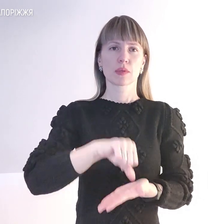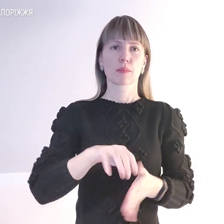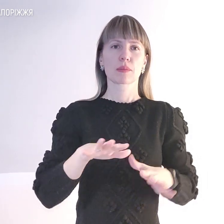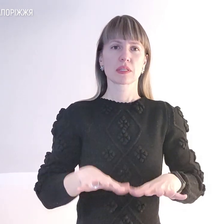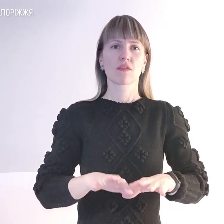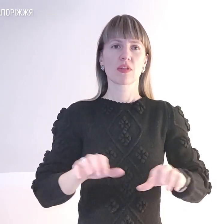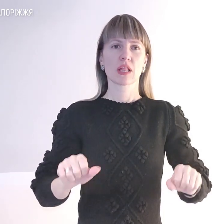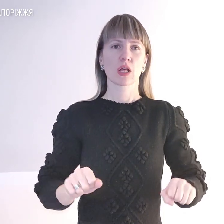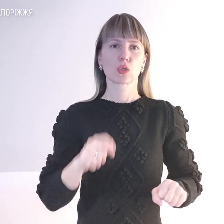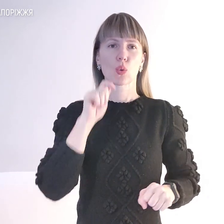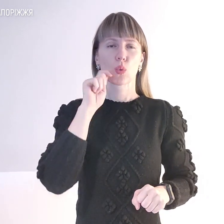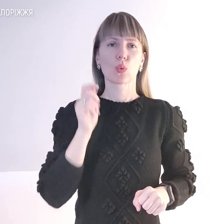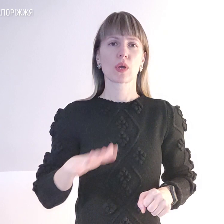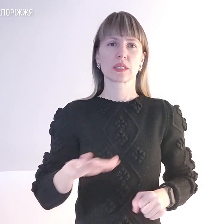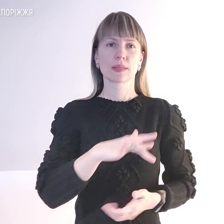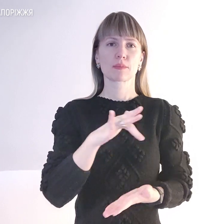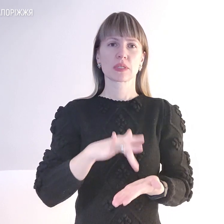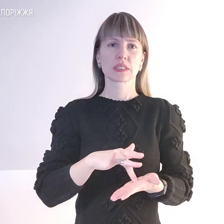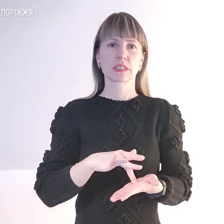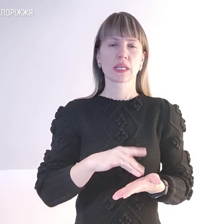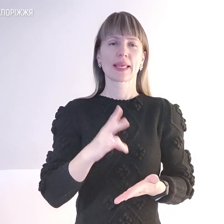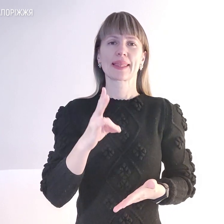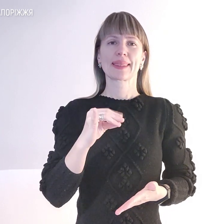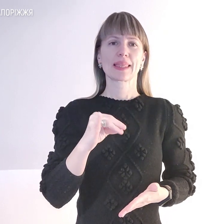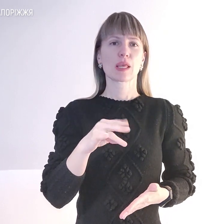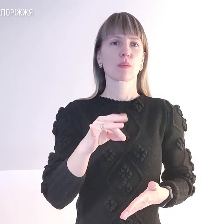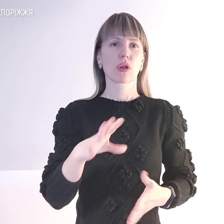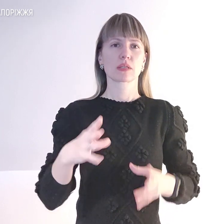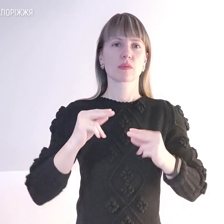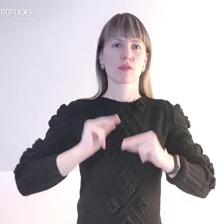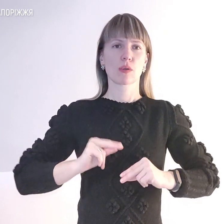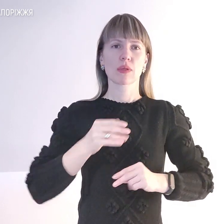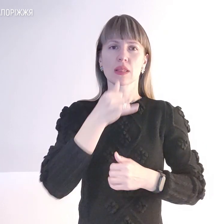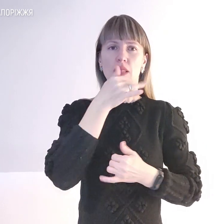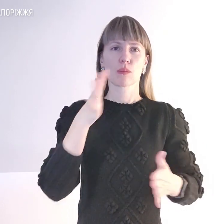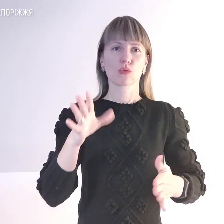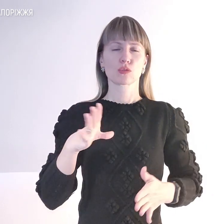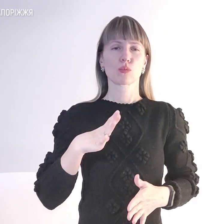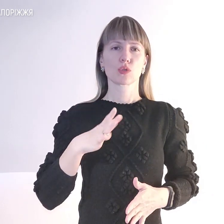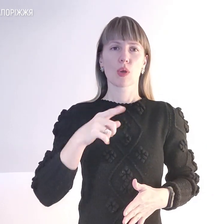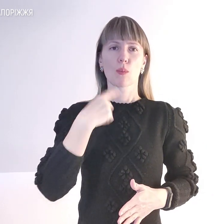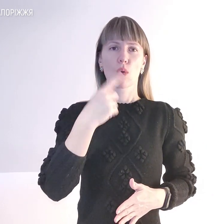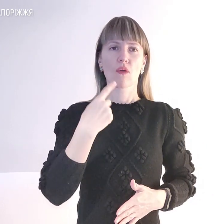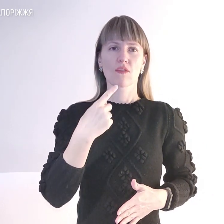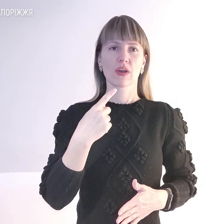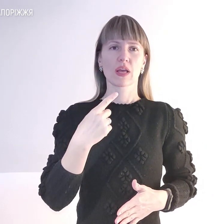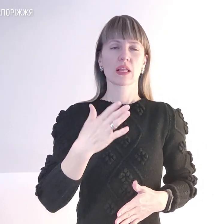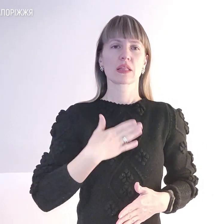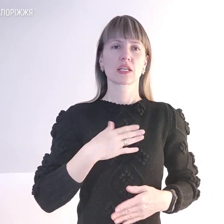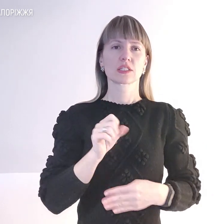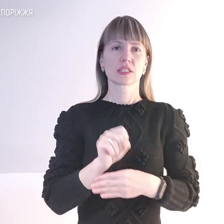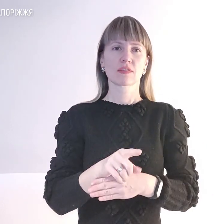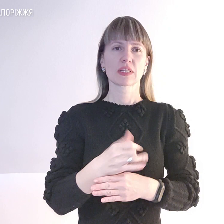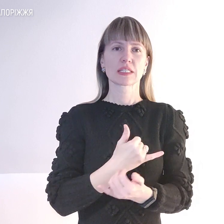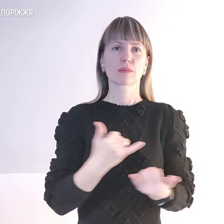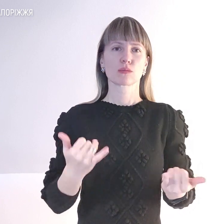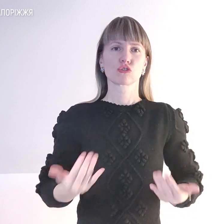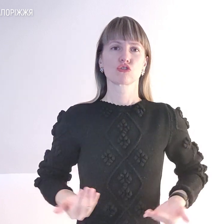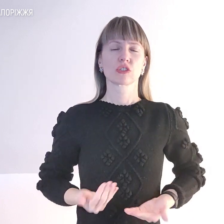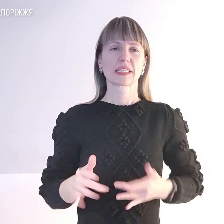владу українського міста, ні про яке співробітництво не може бути мови. Наше завдання – забезпечення життєдіяльності міста